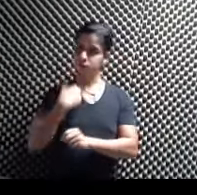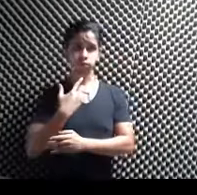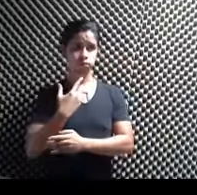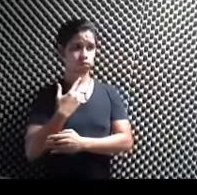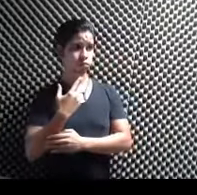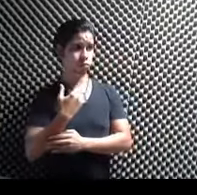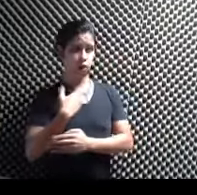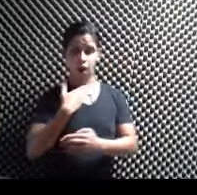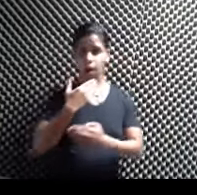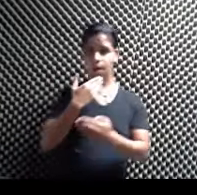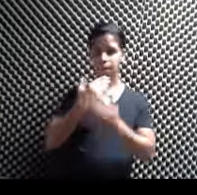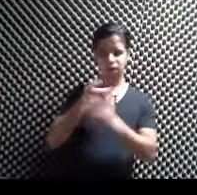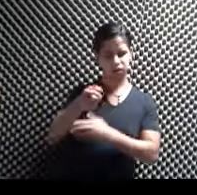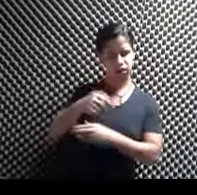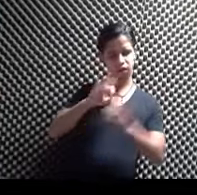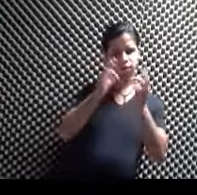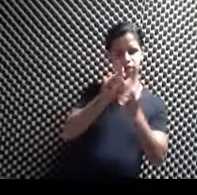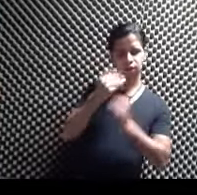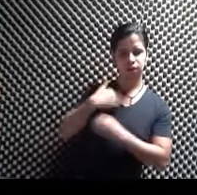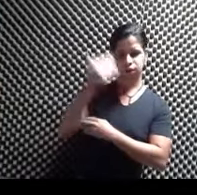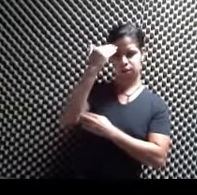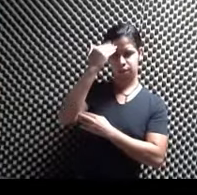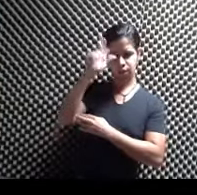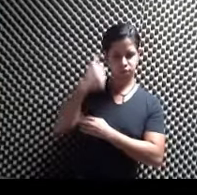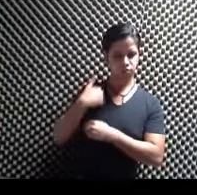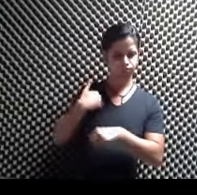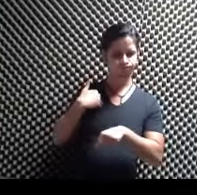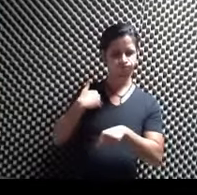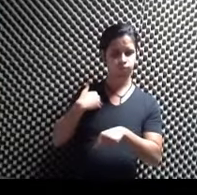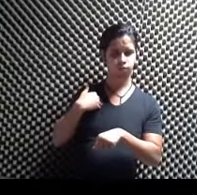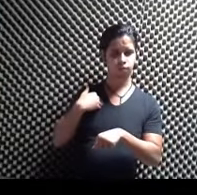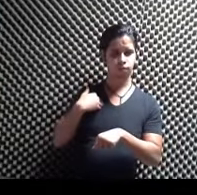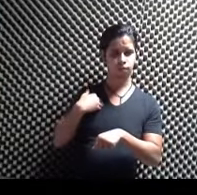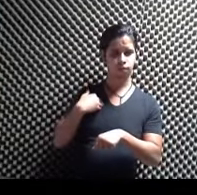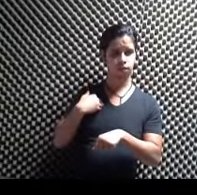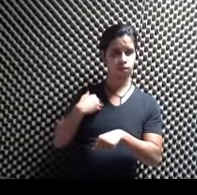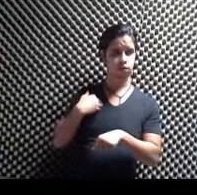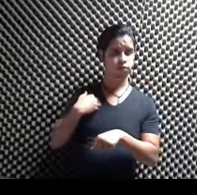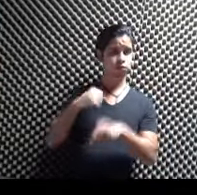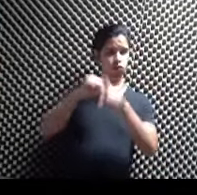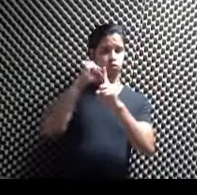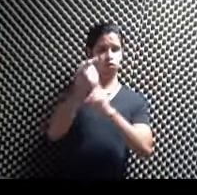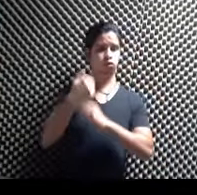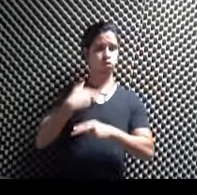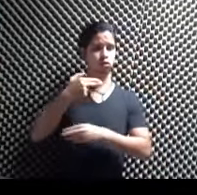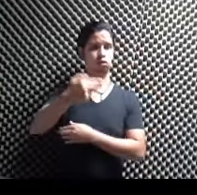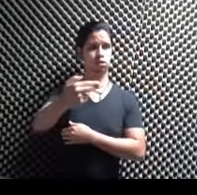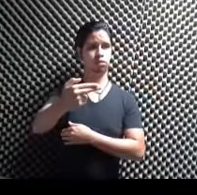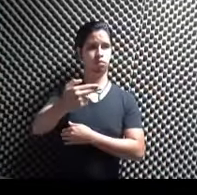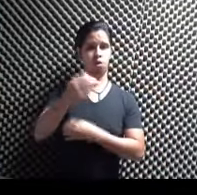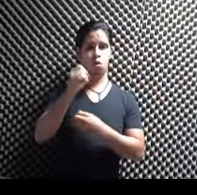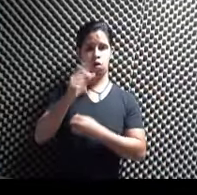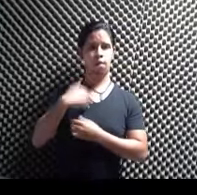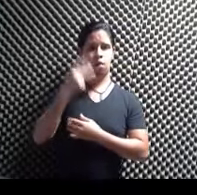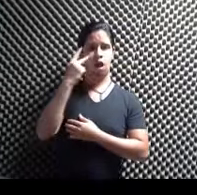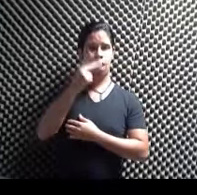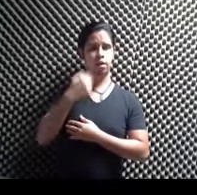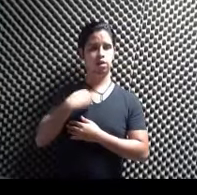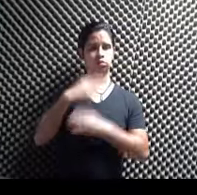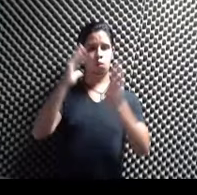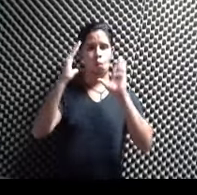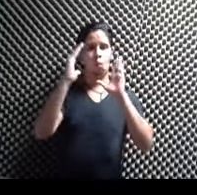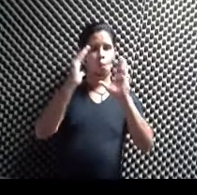¿Quién mejor que ellos para saber, verdad, el momento histórico? Sí, vamos sí, a ver, sí. Vamos a ver, dale el zoom. Mira, voy a dar el zoom